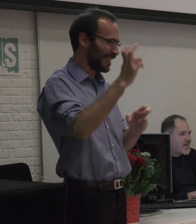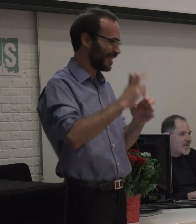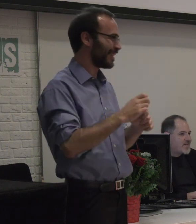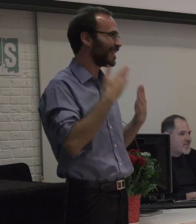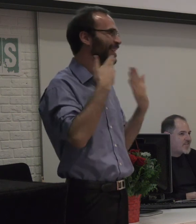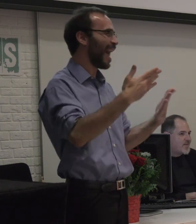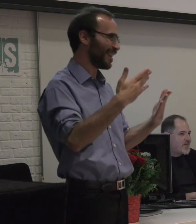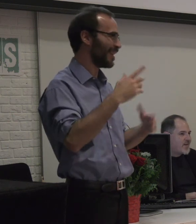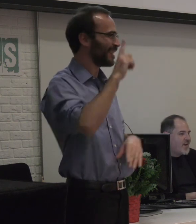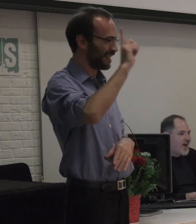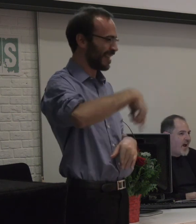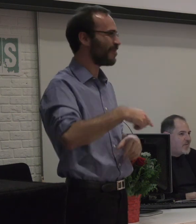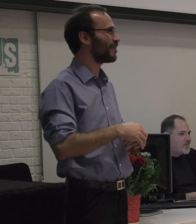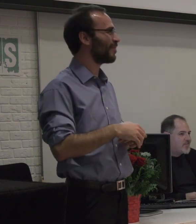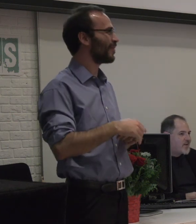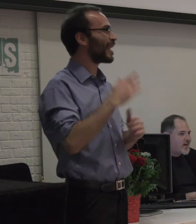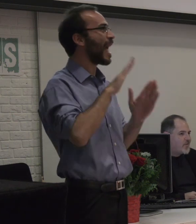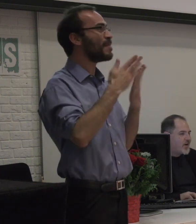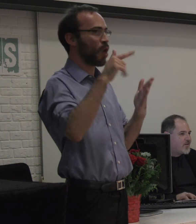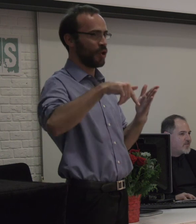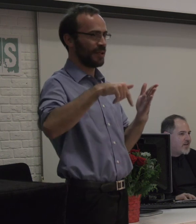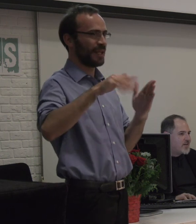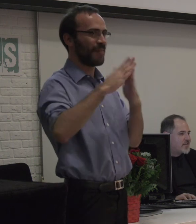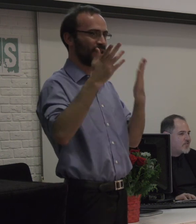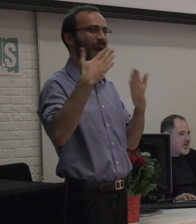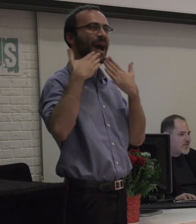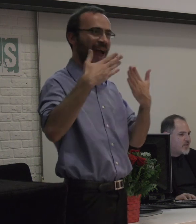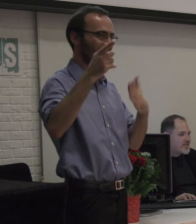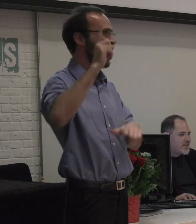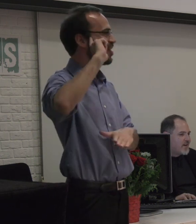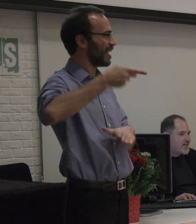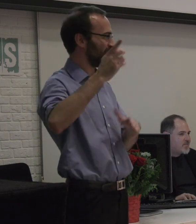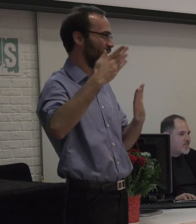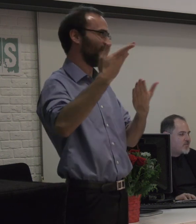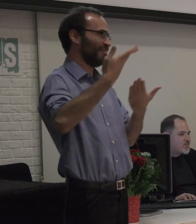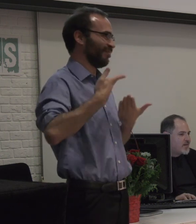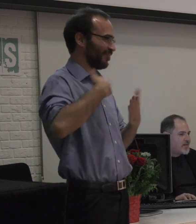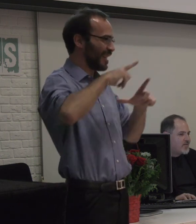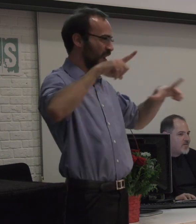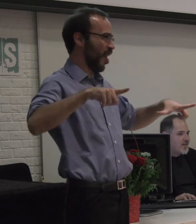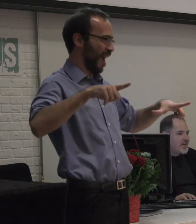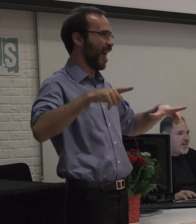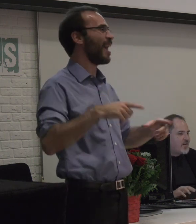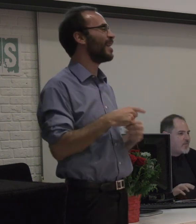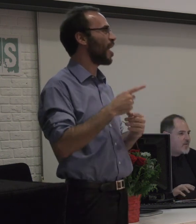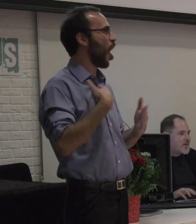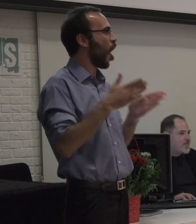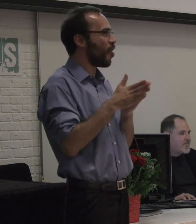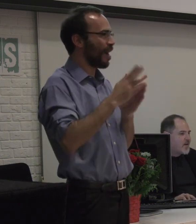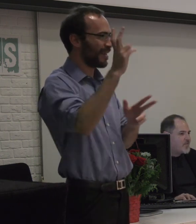las gracias también a la biblioteca Eugenio Trías, a su directora Estela y a todos los compañeros que me han brindado la